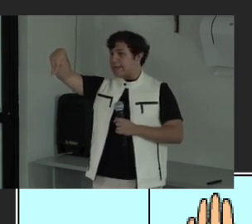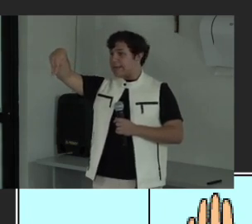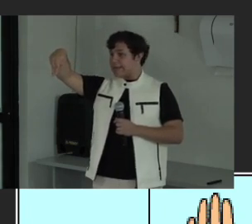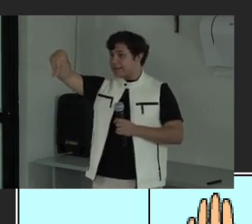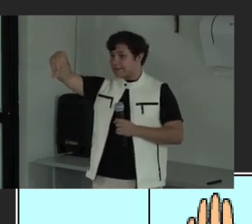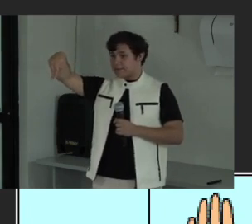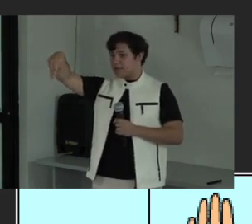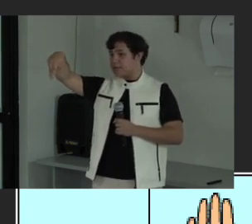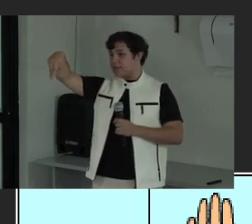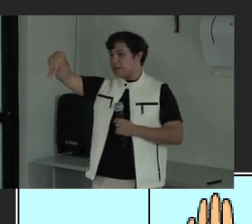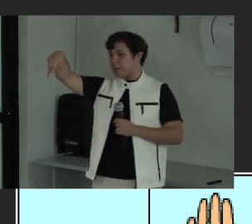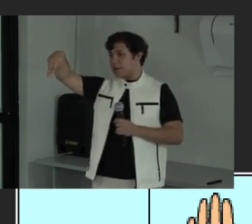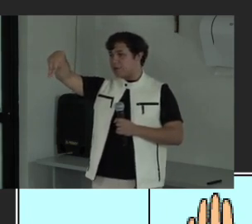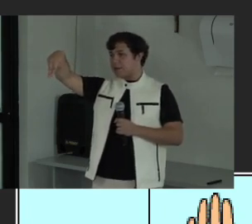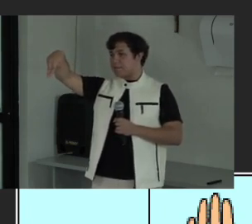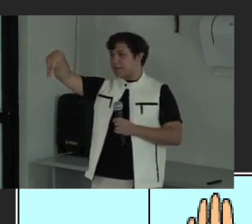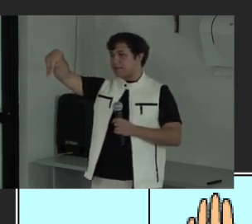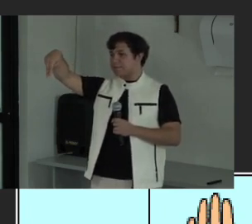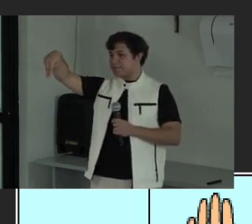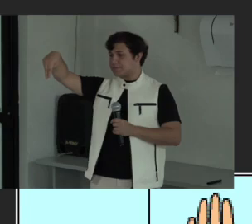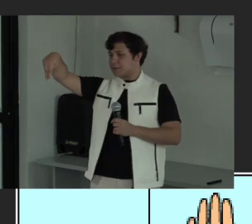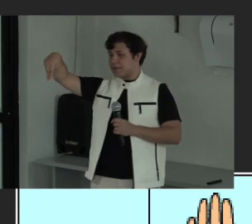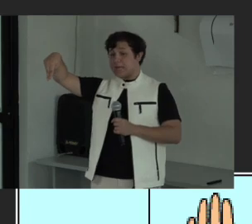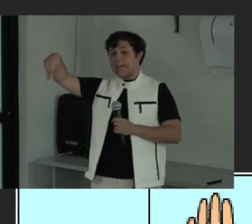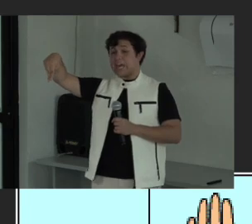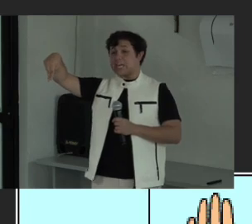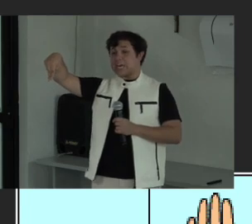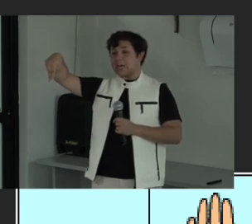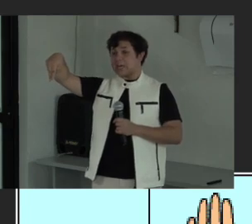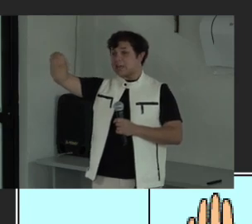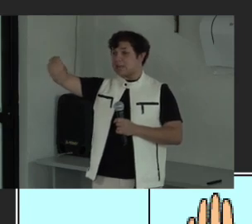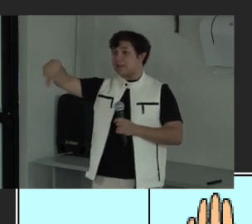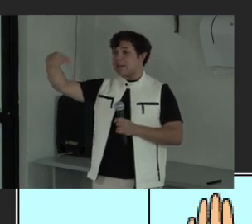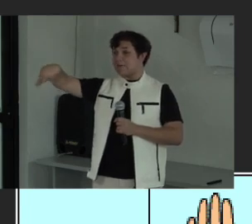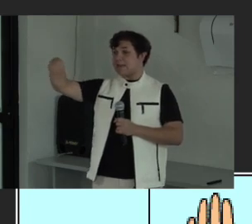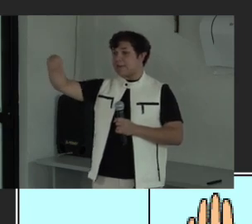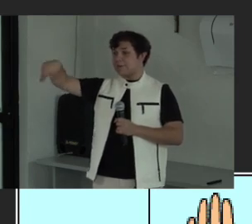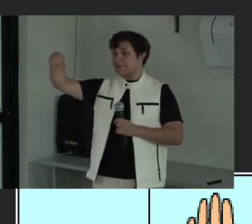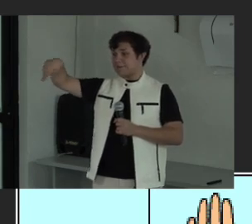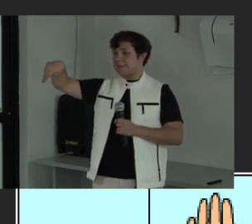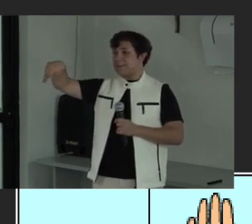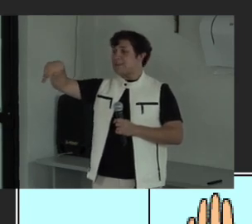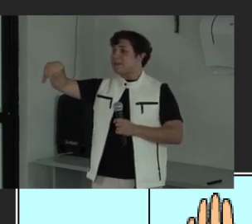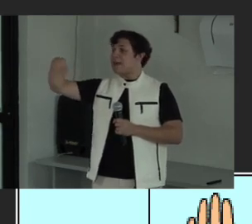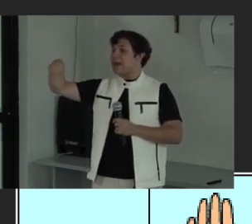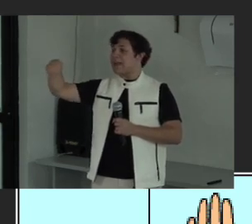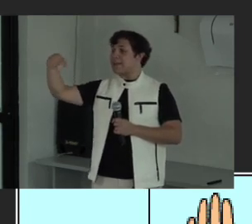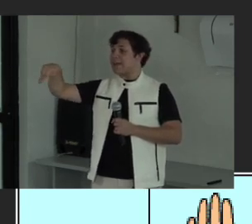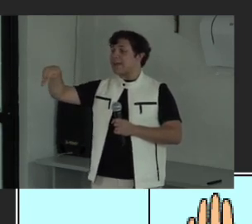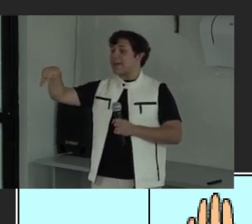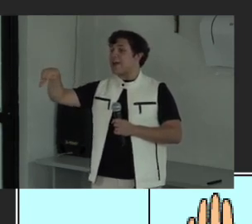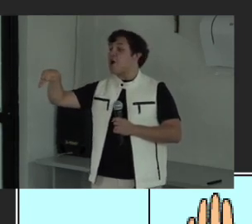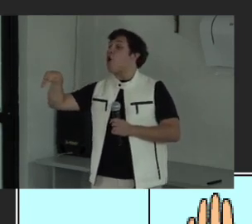N. Índice y medio nada más. Ñ. De lado a lado. Ñ.